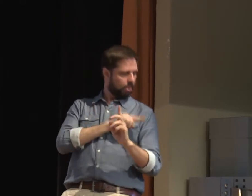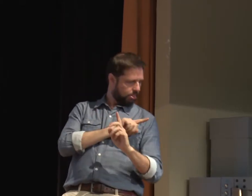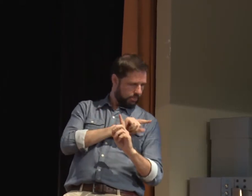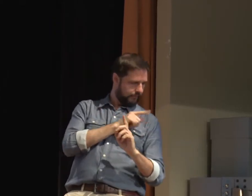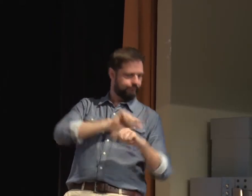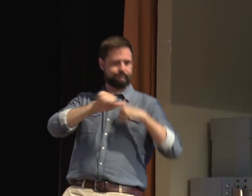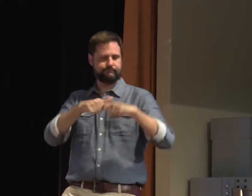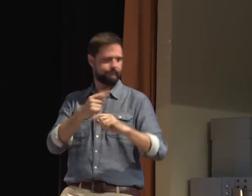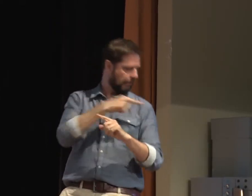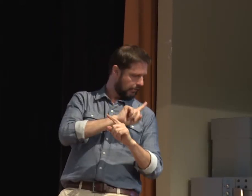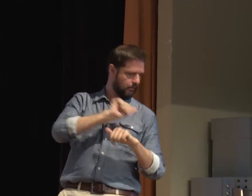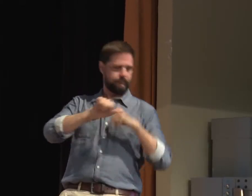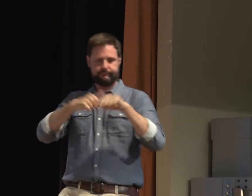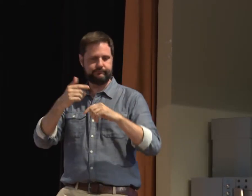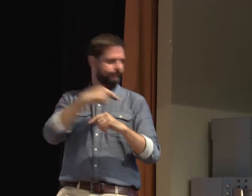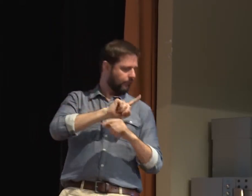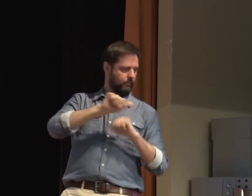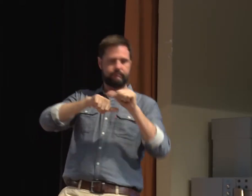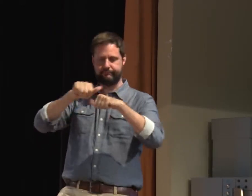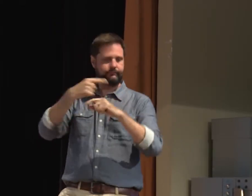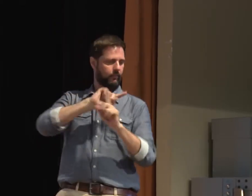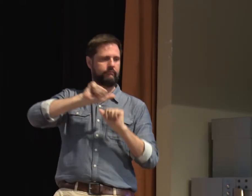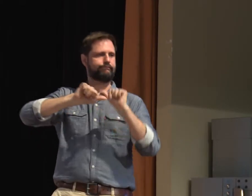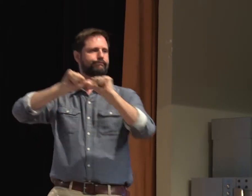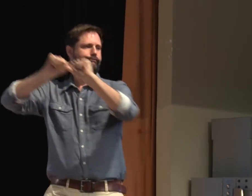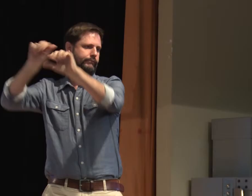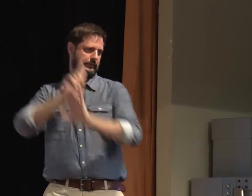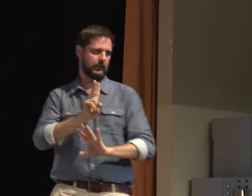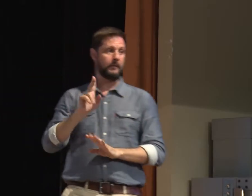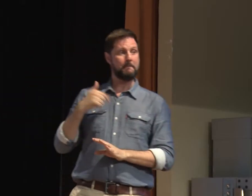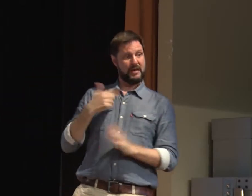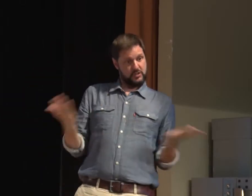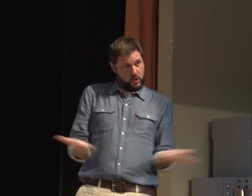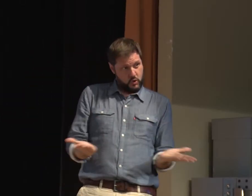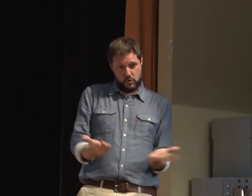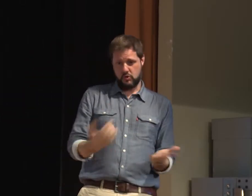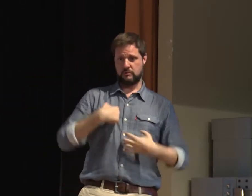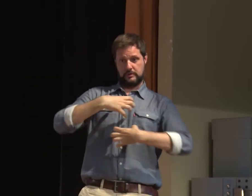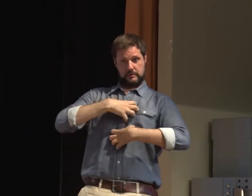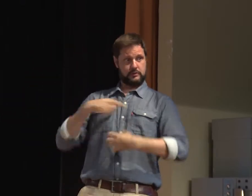é, entendeu? Então, a gente volta, vê que não deu certo, faz de novo e muda, sempre uma tentativa de